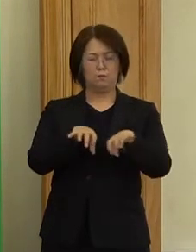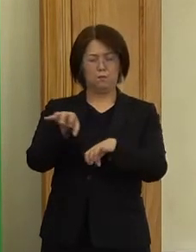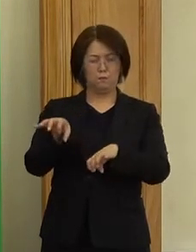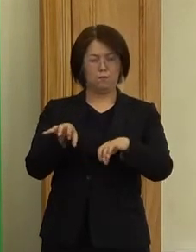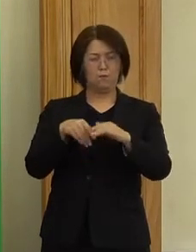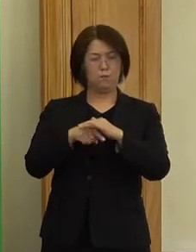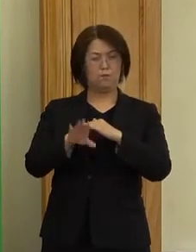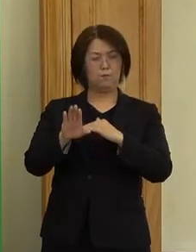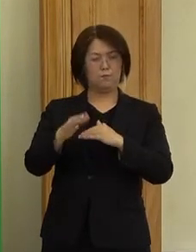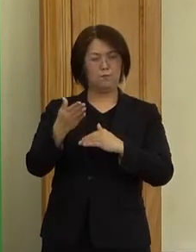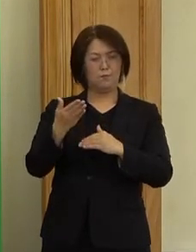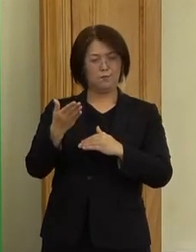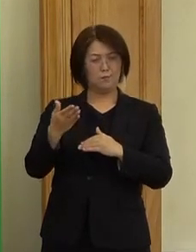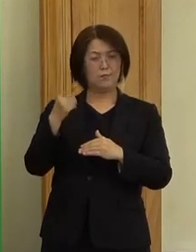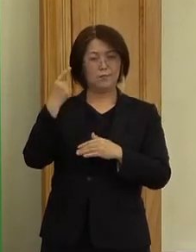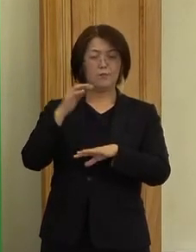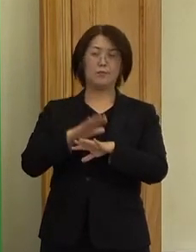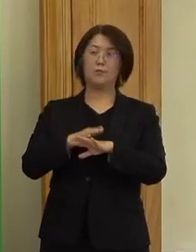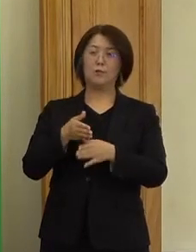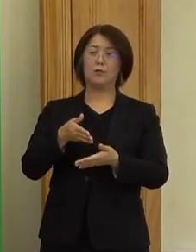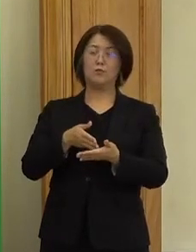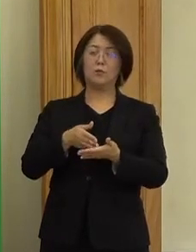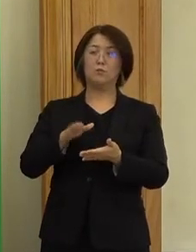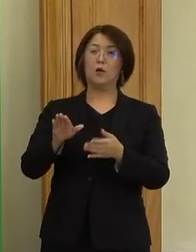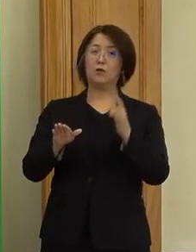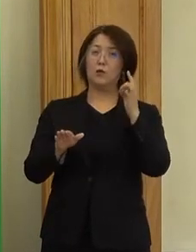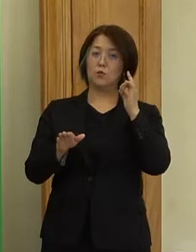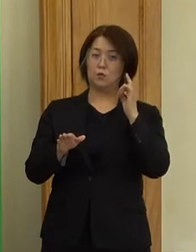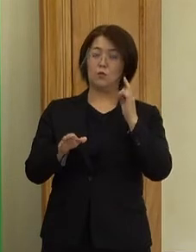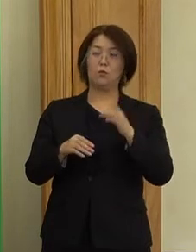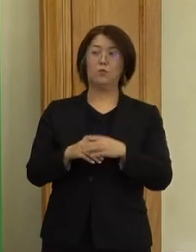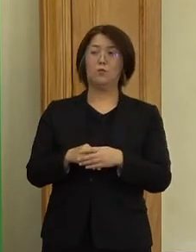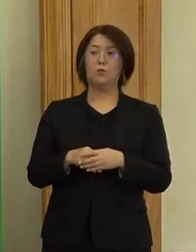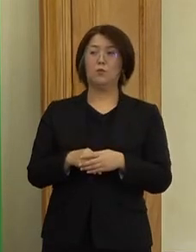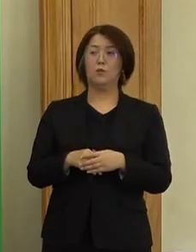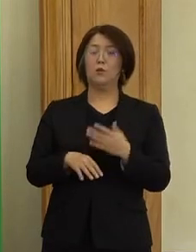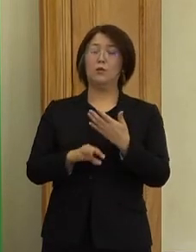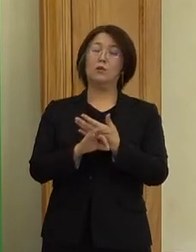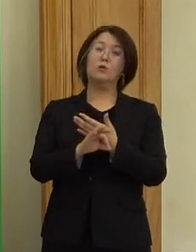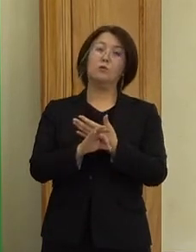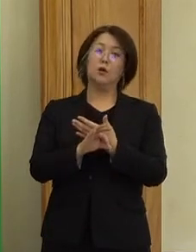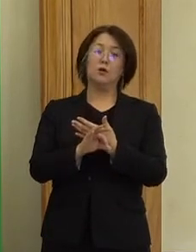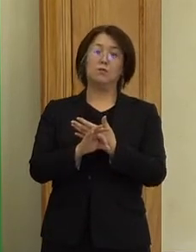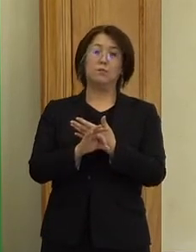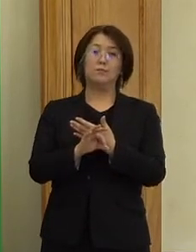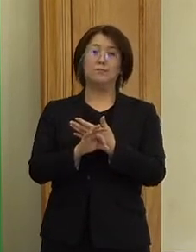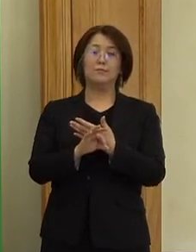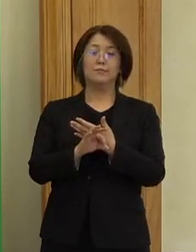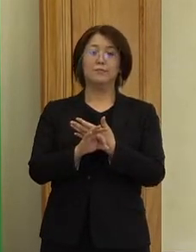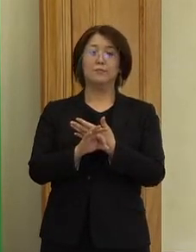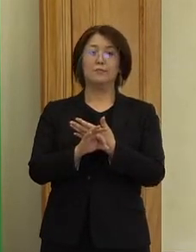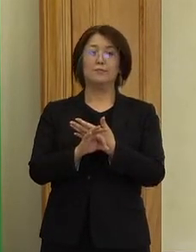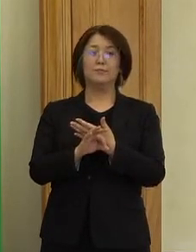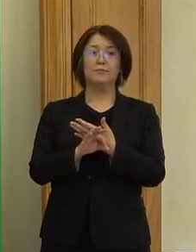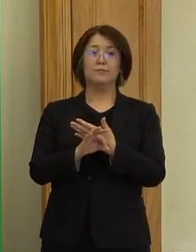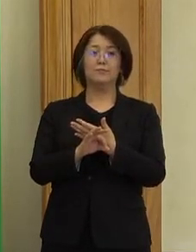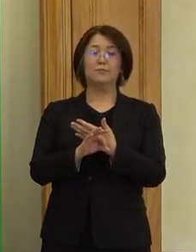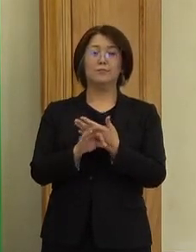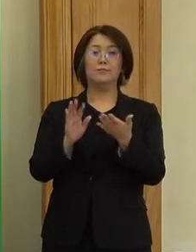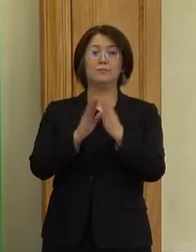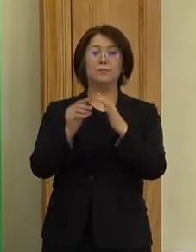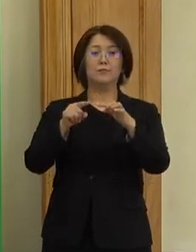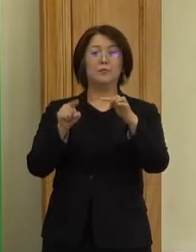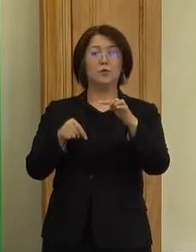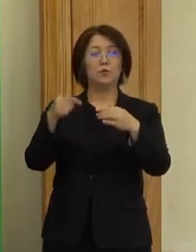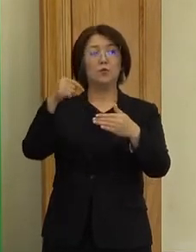ないかというふうなあのご見解もいただいたところだったんですけれども、それを受けて例えばその、もちろんその県庁の中